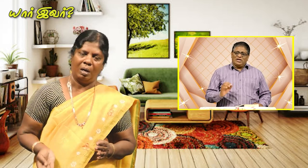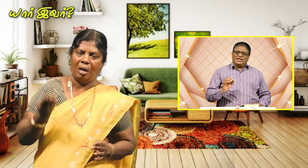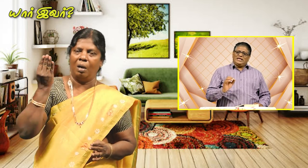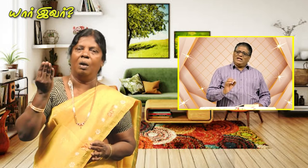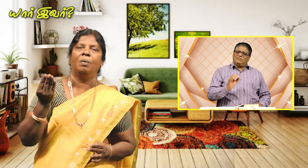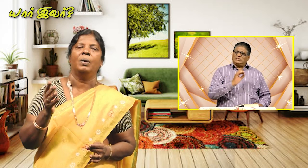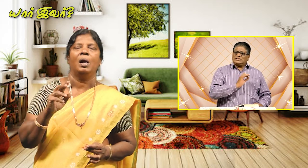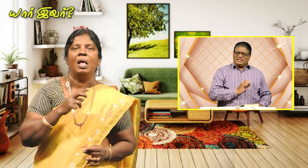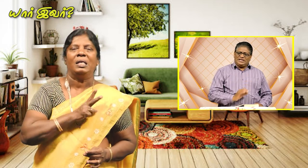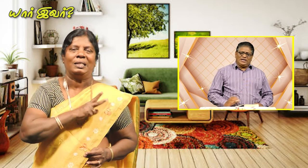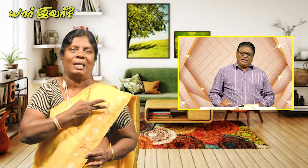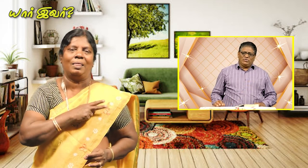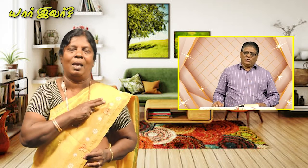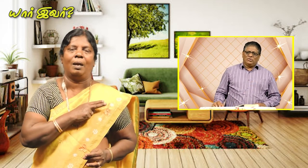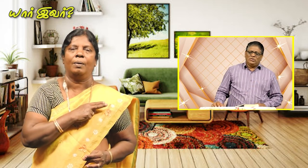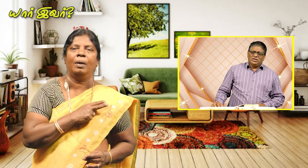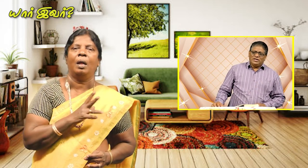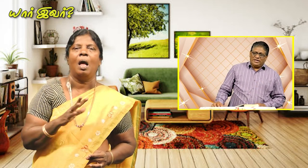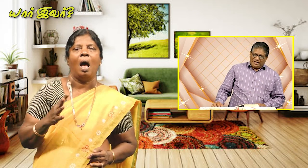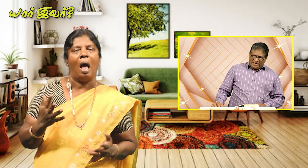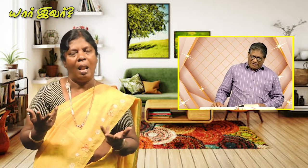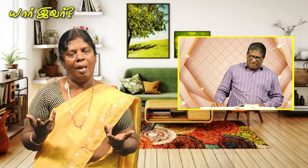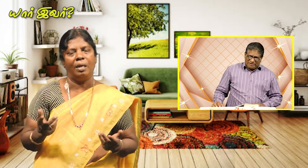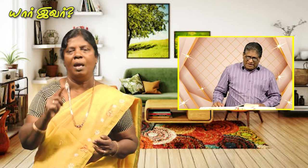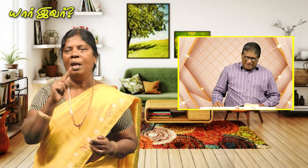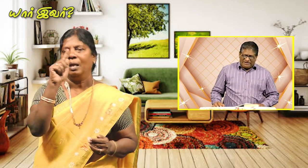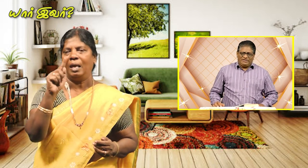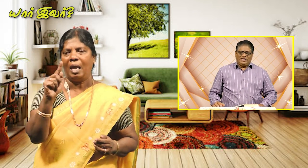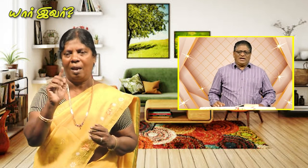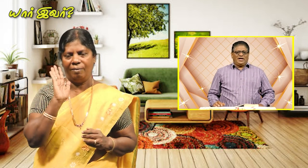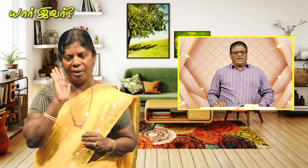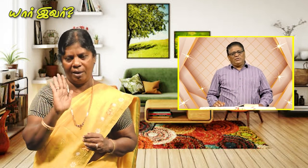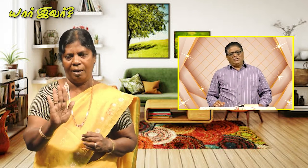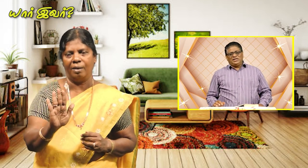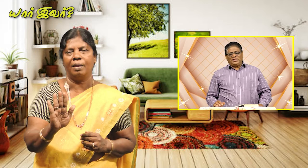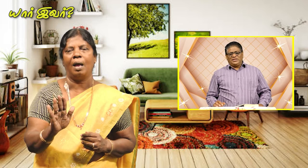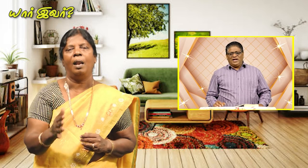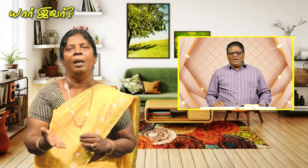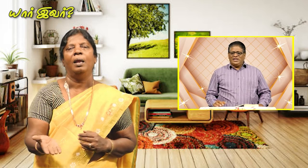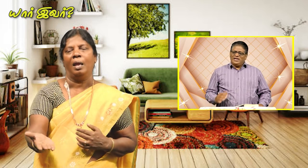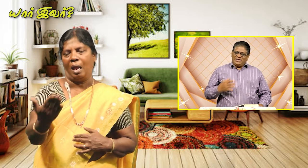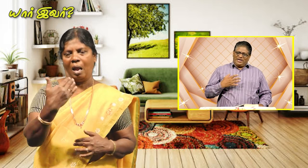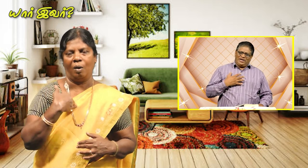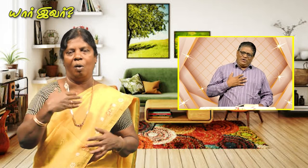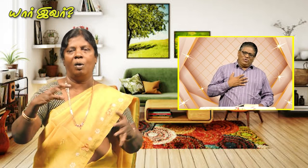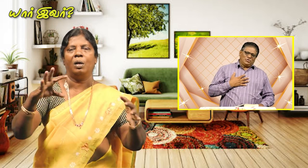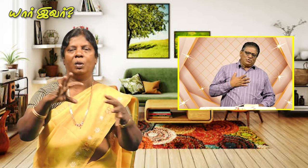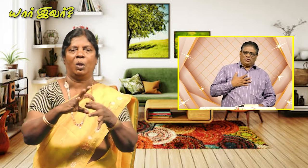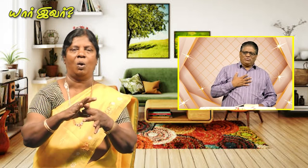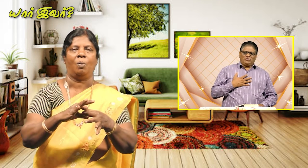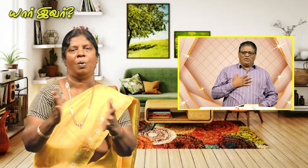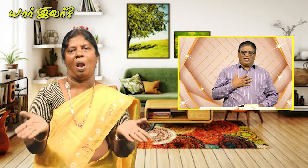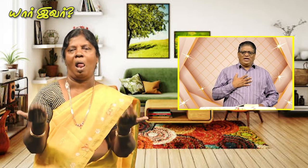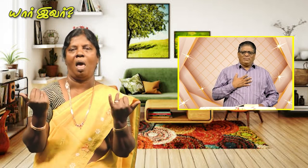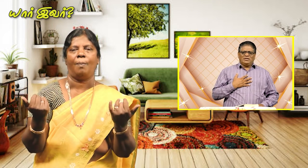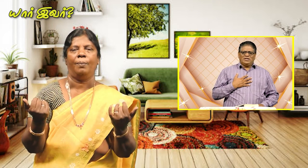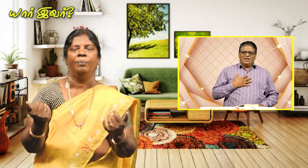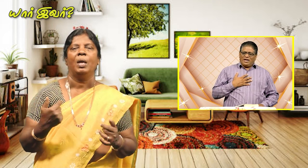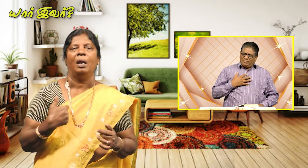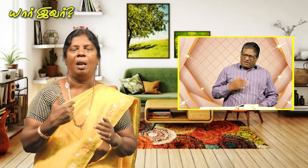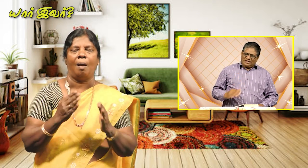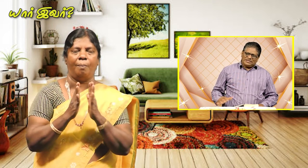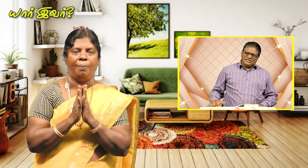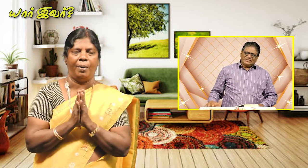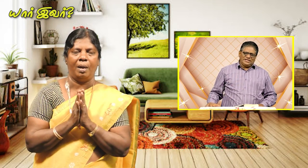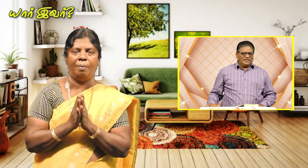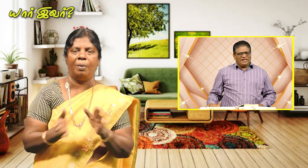மேற்கொண்டு உங்களுக்கு ஏதாவது சந்தேகங்களோ நீங்கள் கேட்க வேண்டிய காரியங்களோ இருந்தால் நீங்கள் எங்களோடு தொடர்பு கொள்ளலாம்.